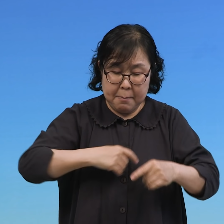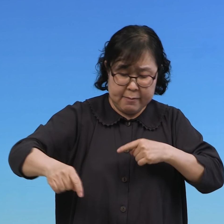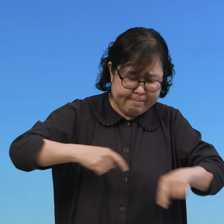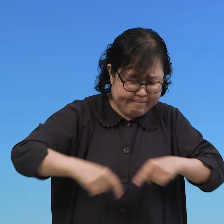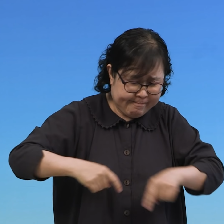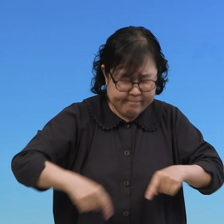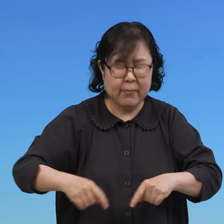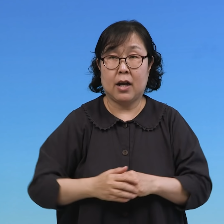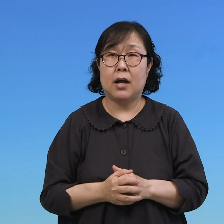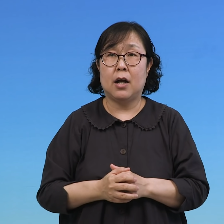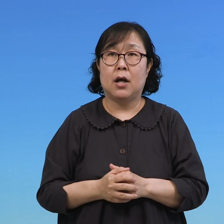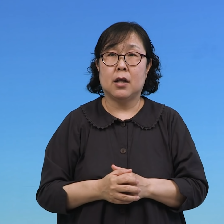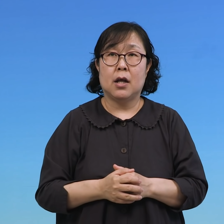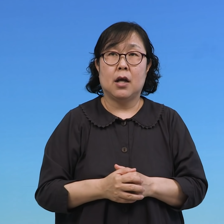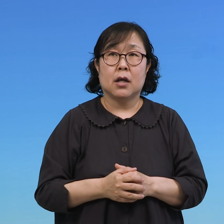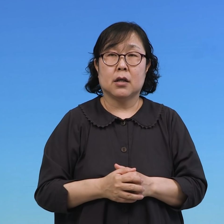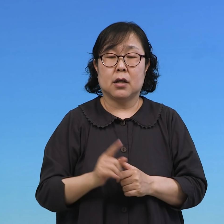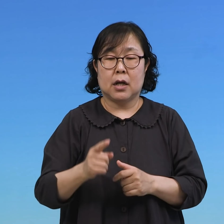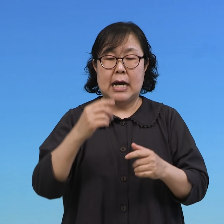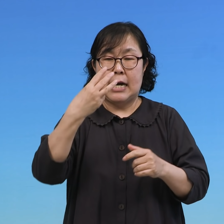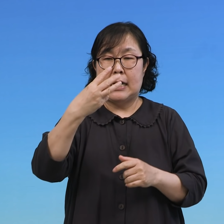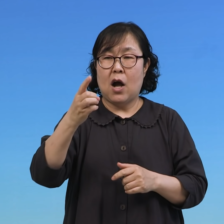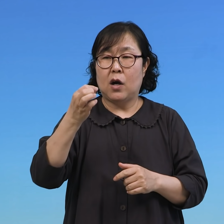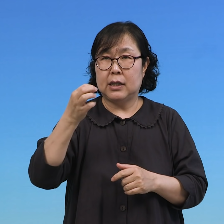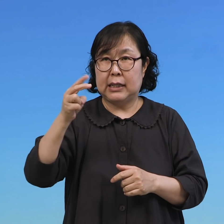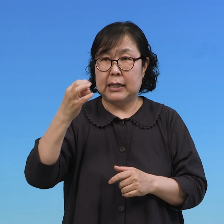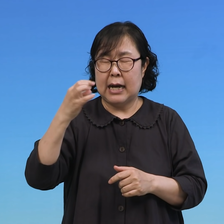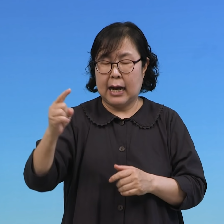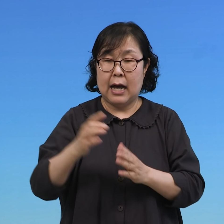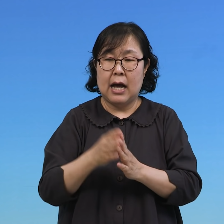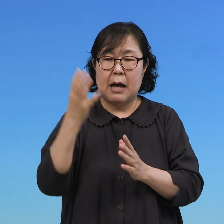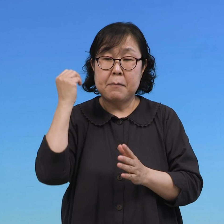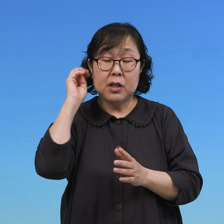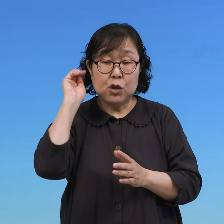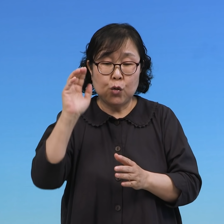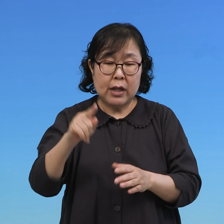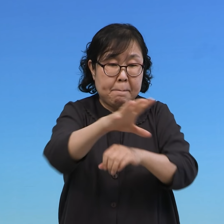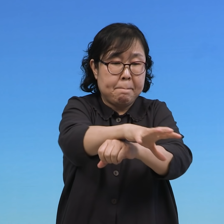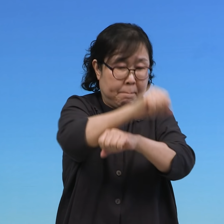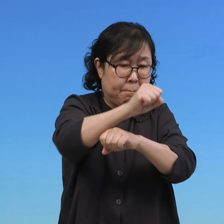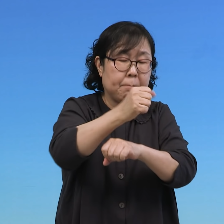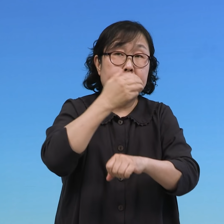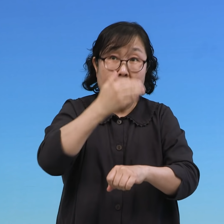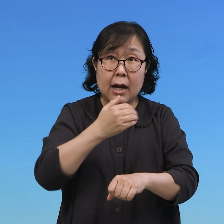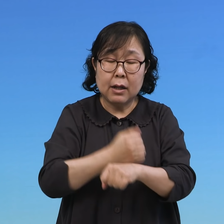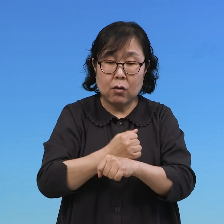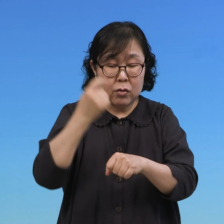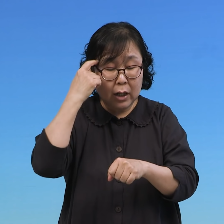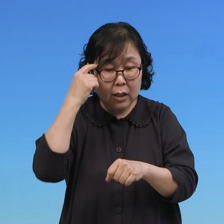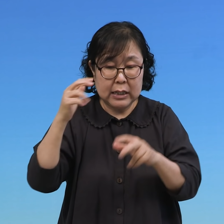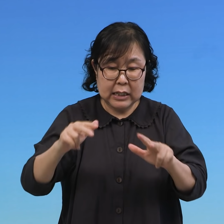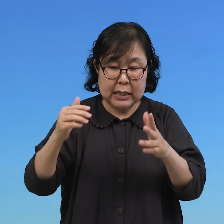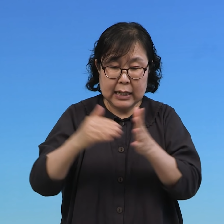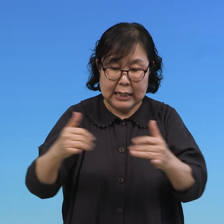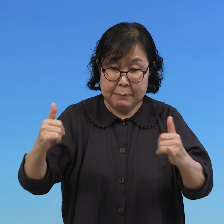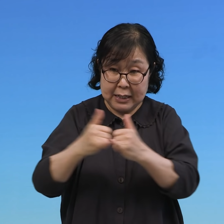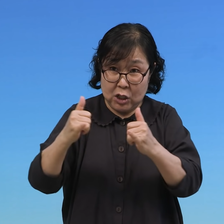하니까 러시아가 공격할 때 이거 한 며칠이면 이거 점령할 수 있다 그랬는데 지금 그게 안